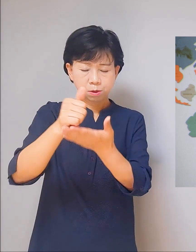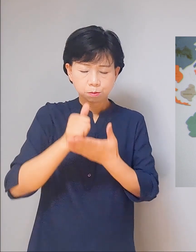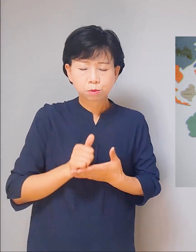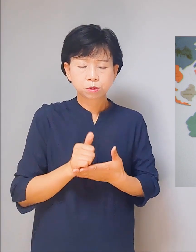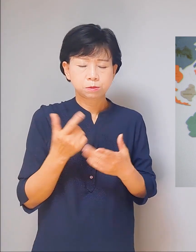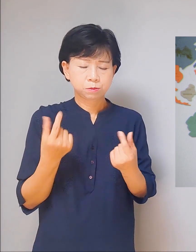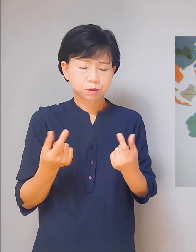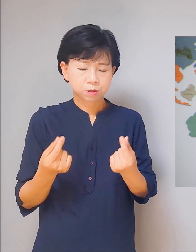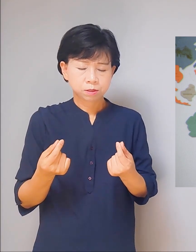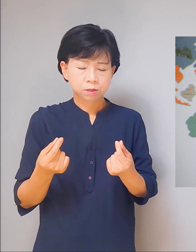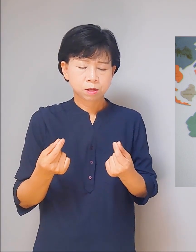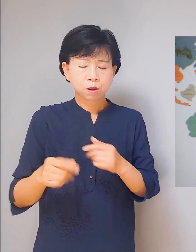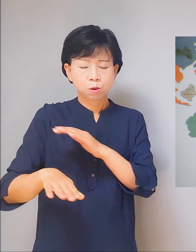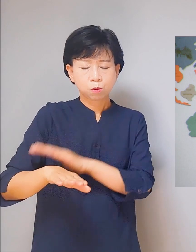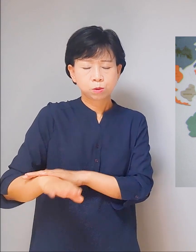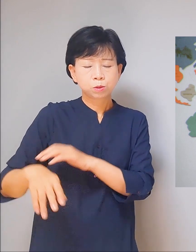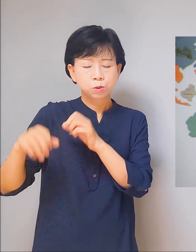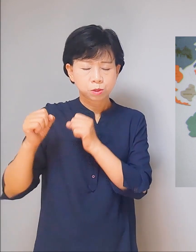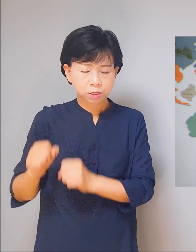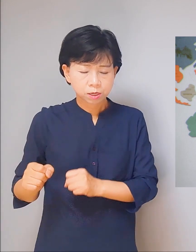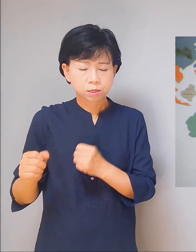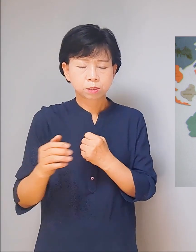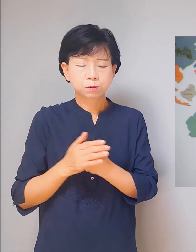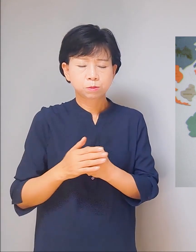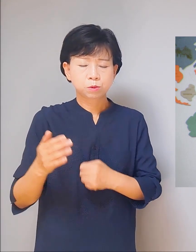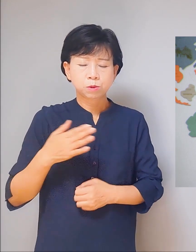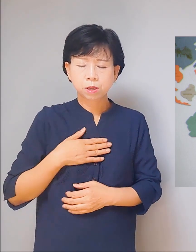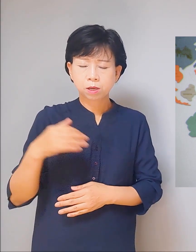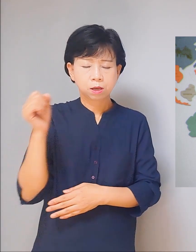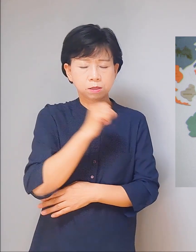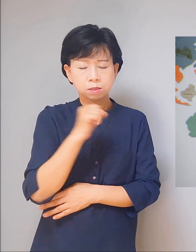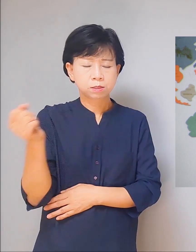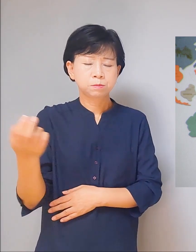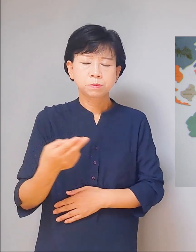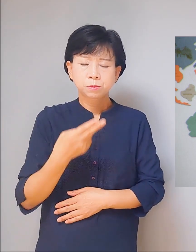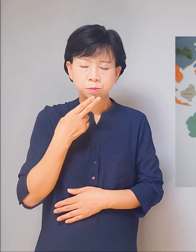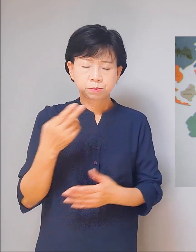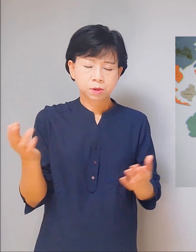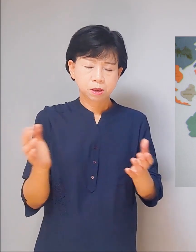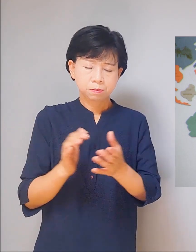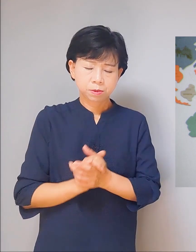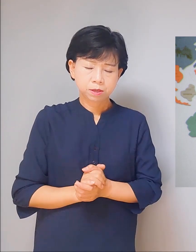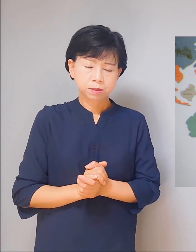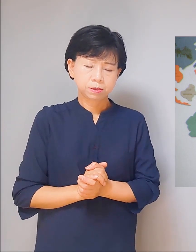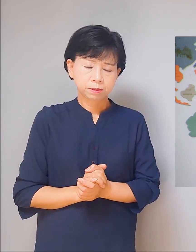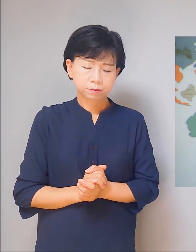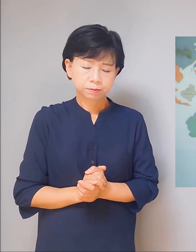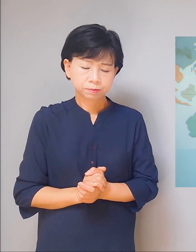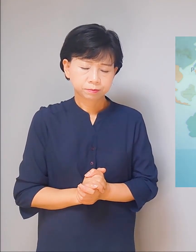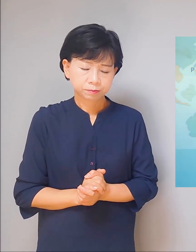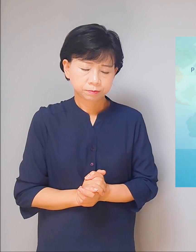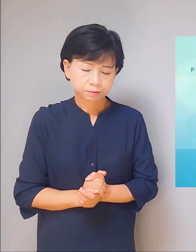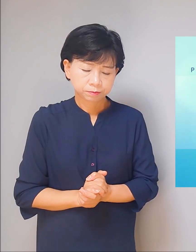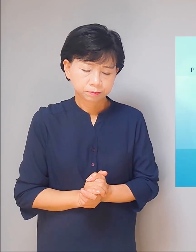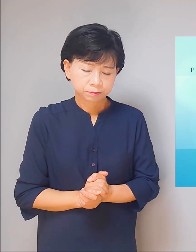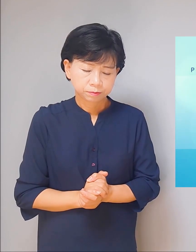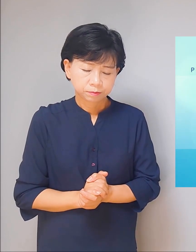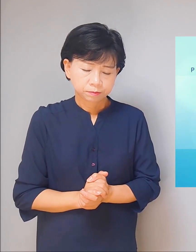모심이여 그가 나의 오른쪽에 계심으로 내가 흔들리지 아니하리로다. 아멘.